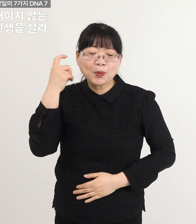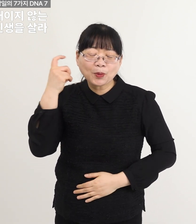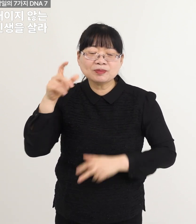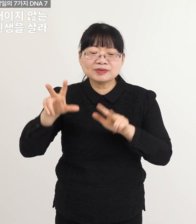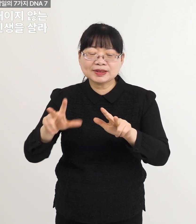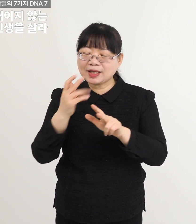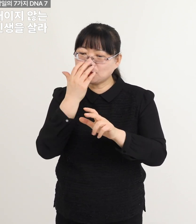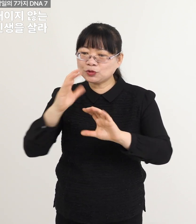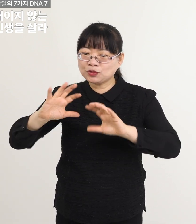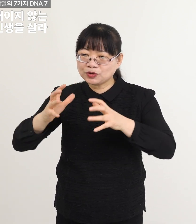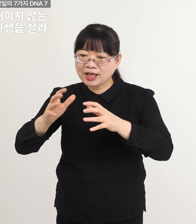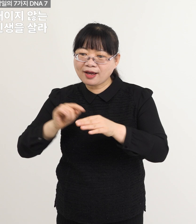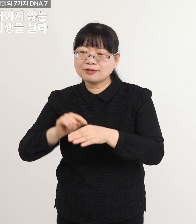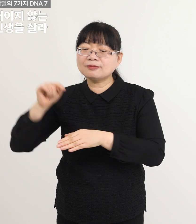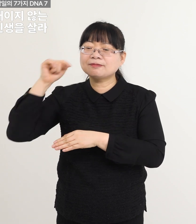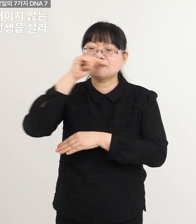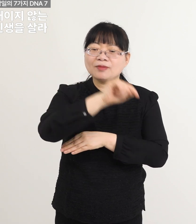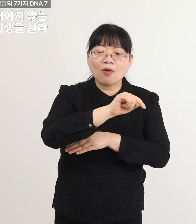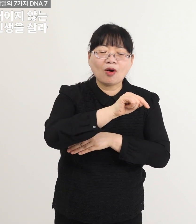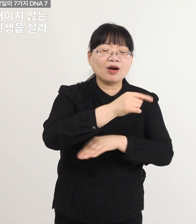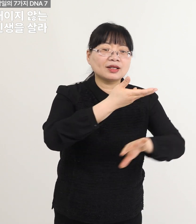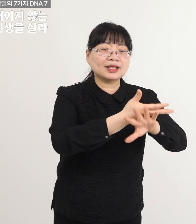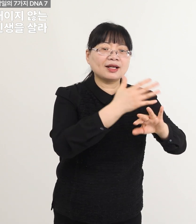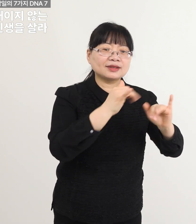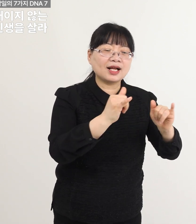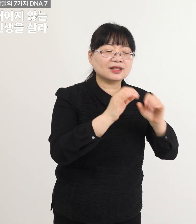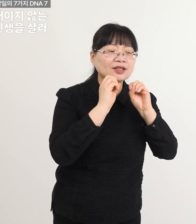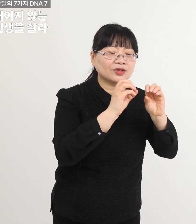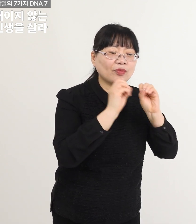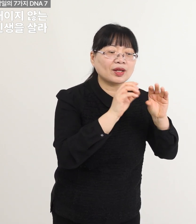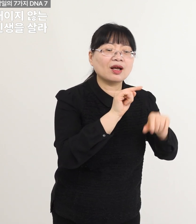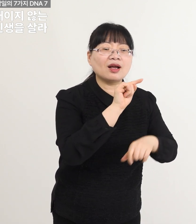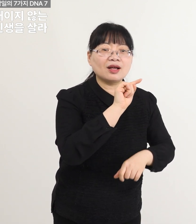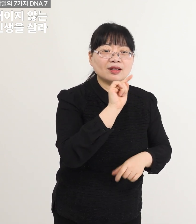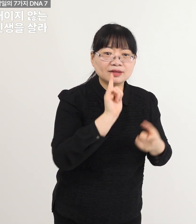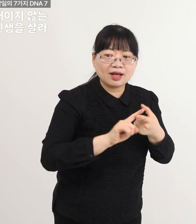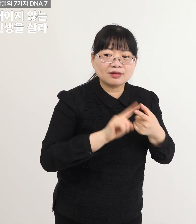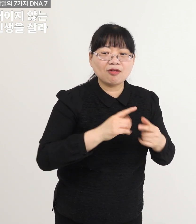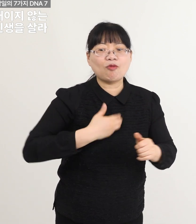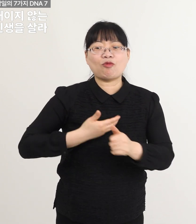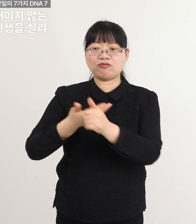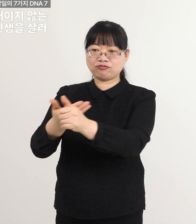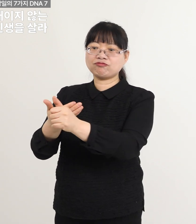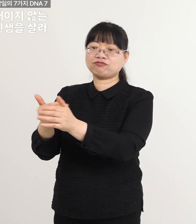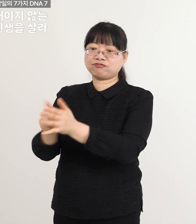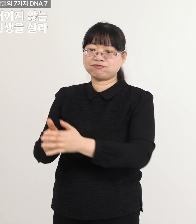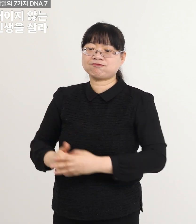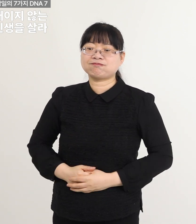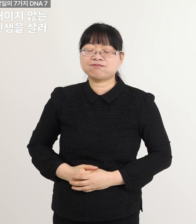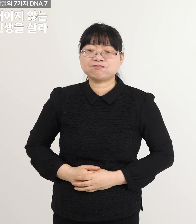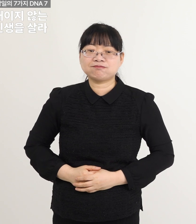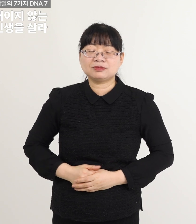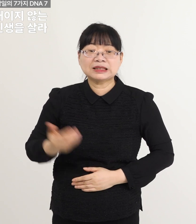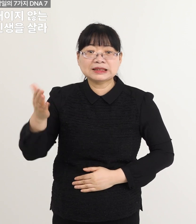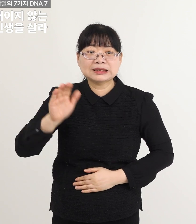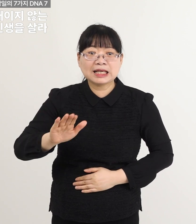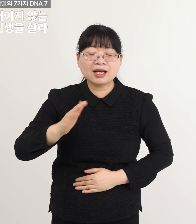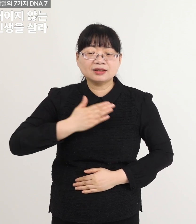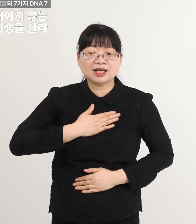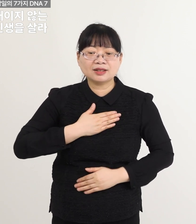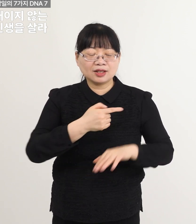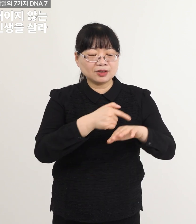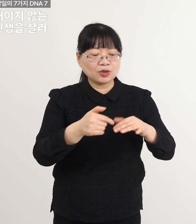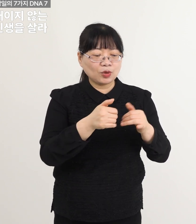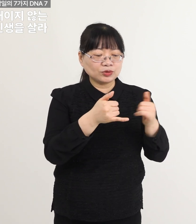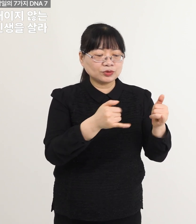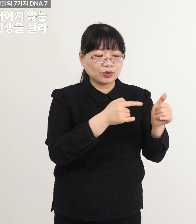암시해요? 그렇습니다. 이방인에게로 넘어갈 것을 암시해요. 그런데 자기